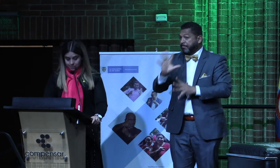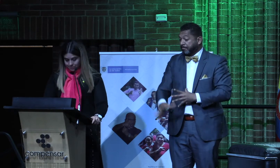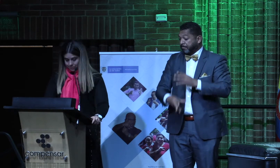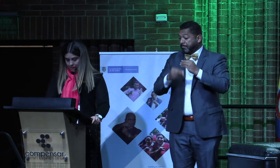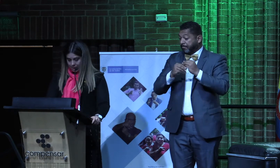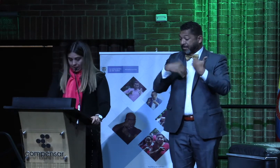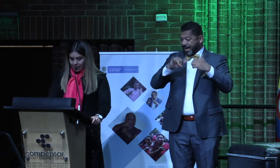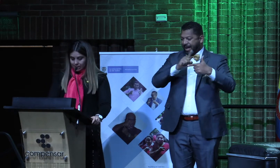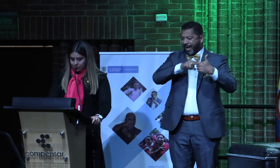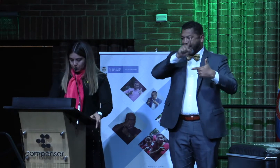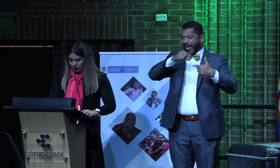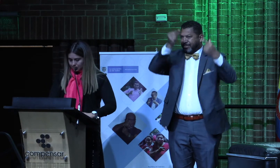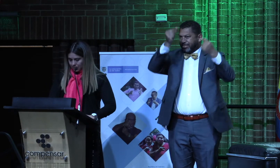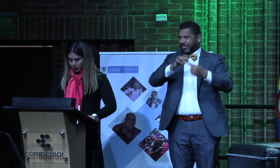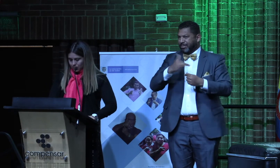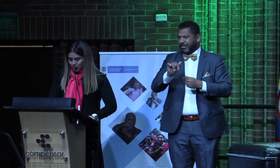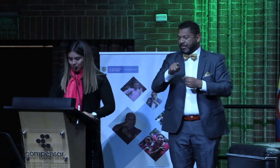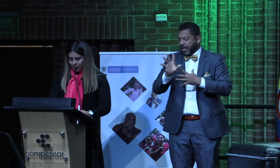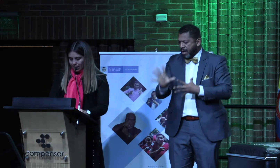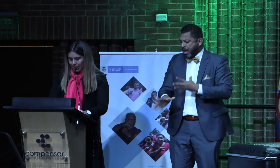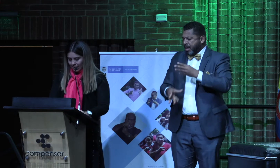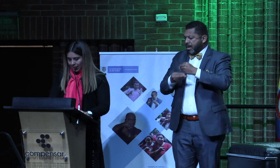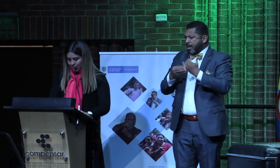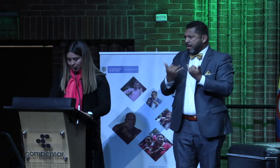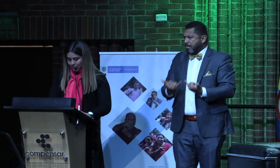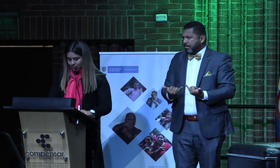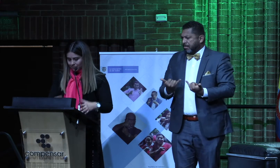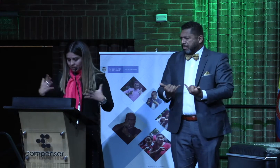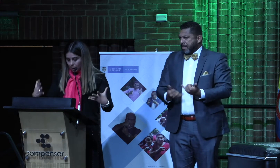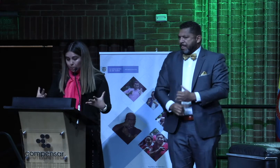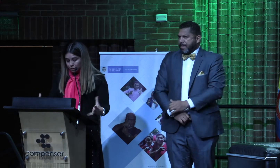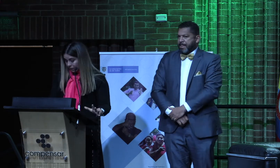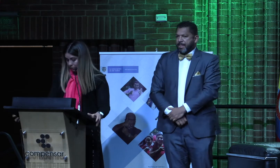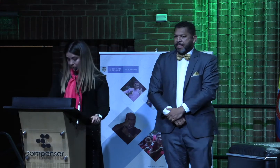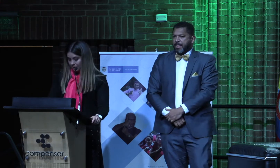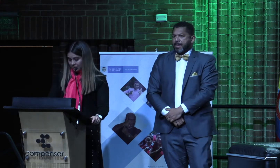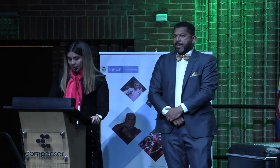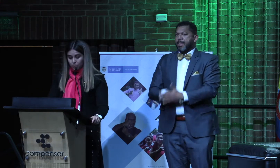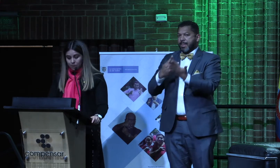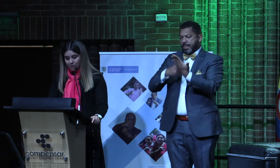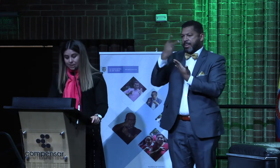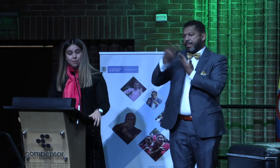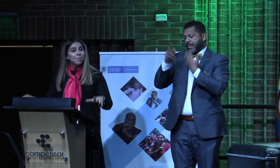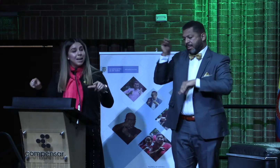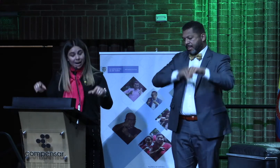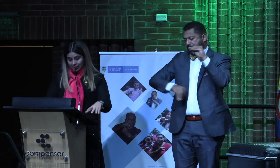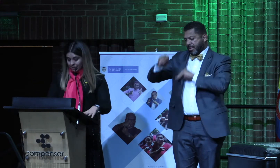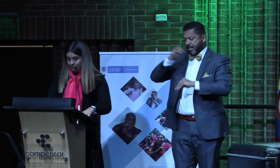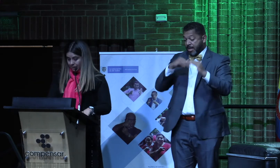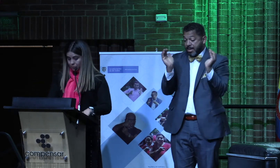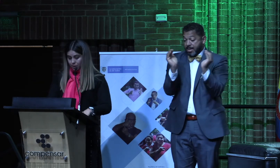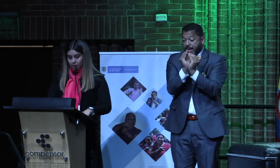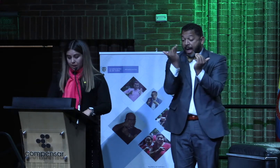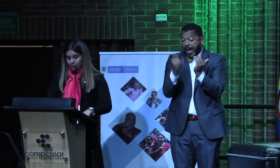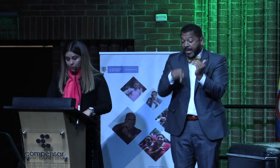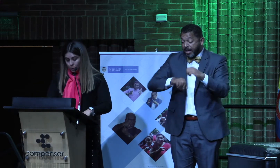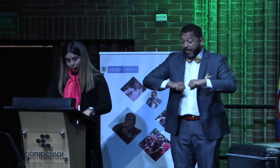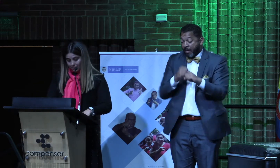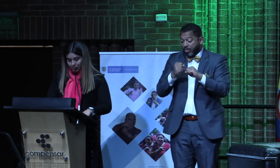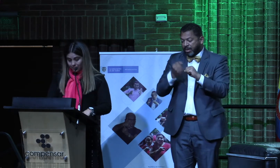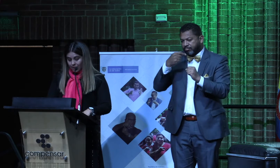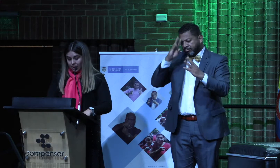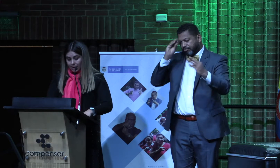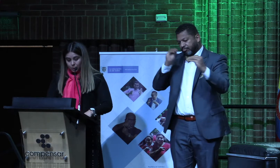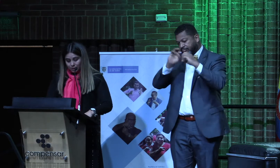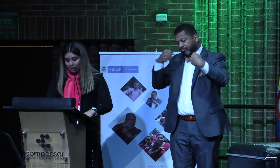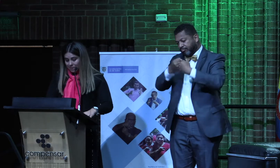adicional a estas cifras, realizamos un proyecto especial con el bienestar familiar aquí en la ciudad de